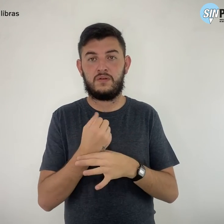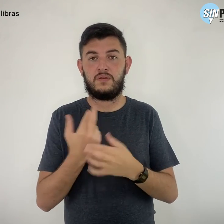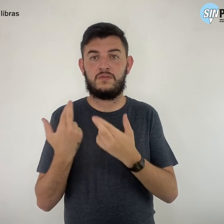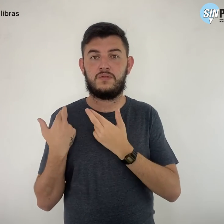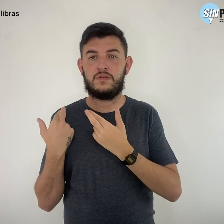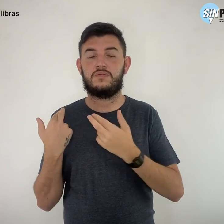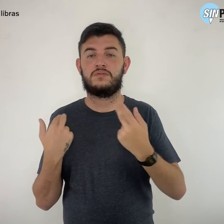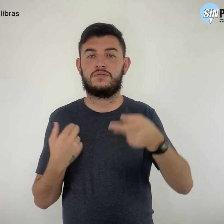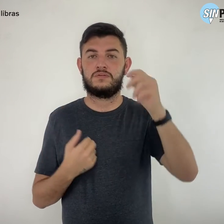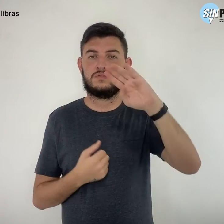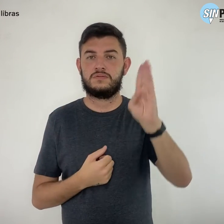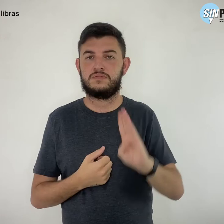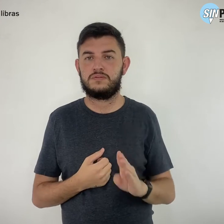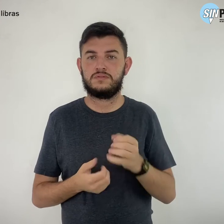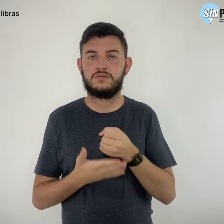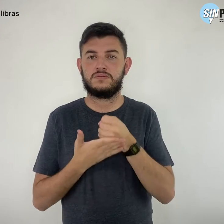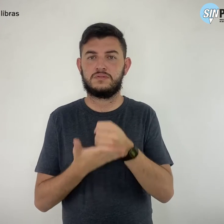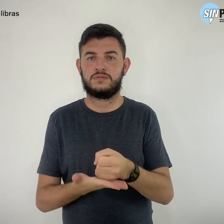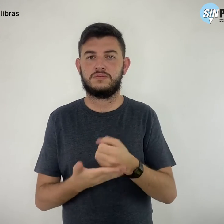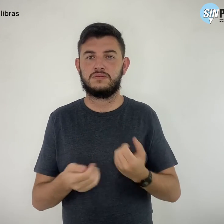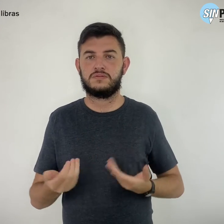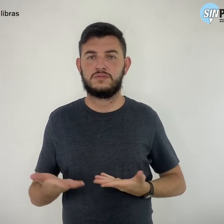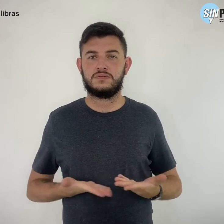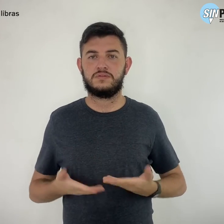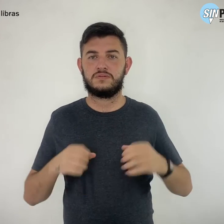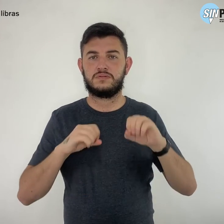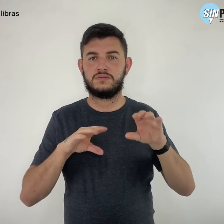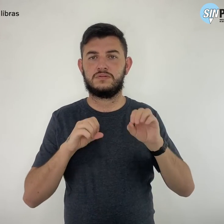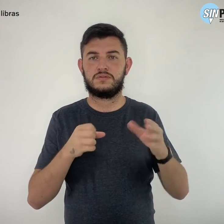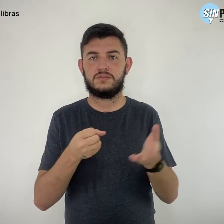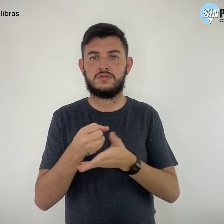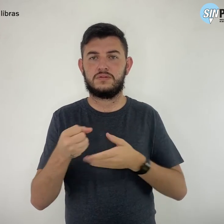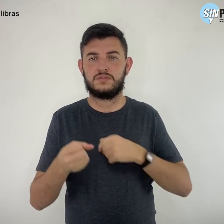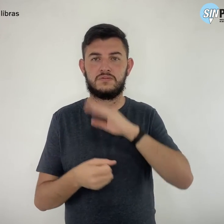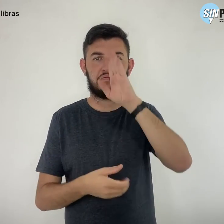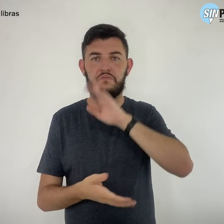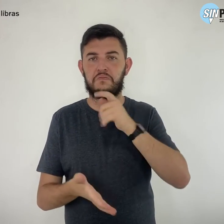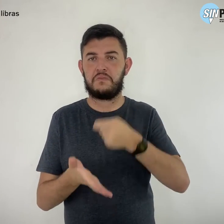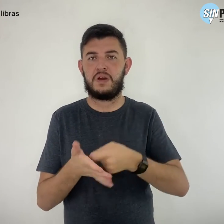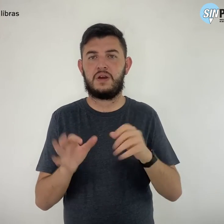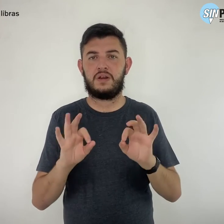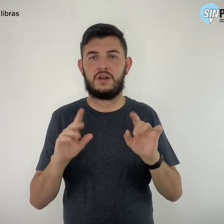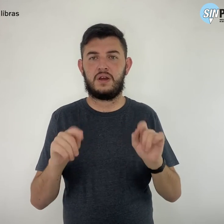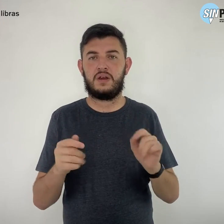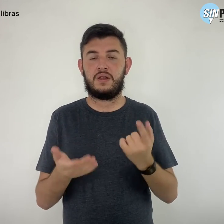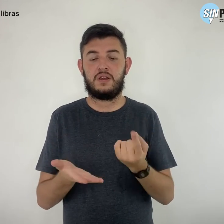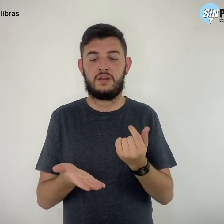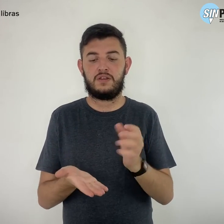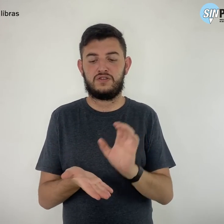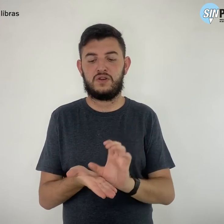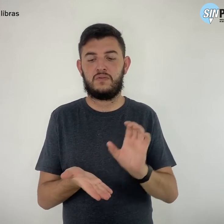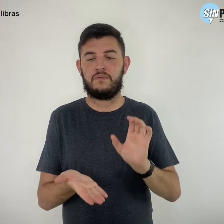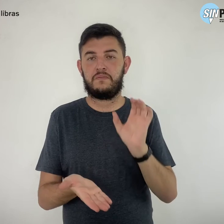de fornecer o serviço de educação básica gratuita para a iniciativa